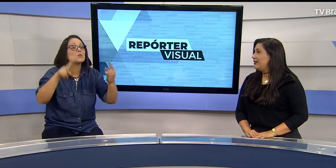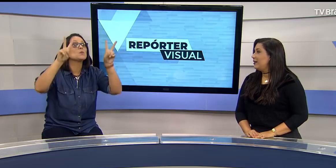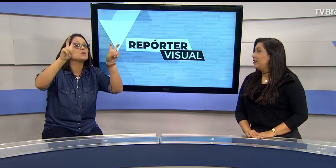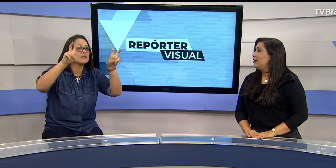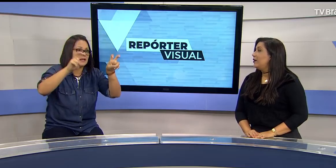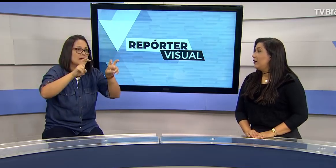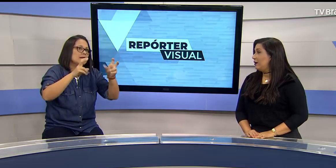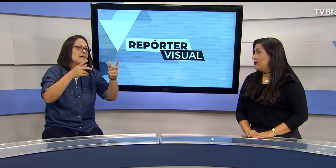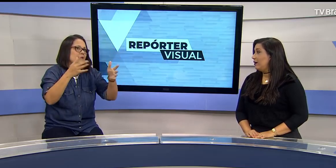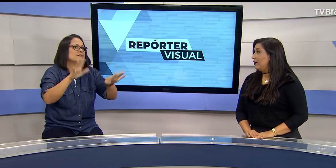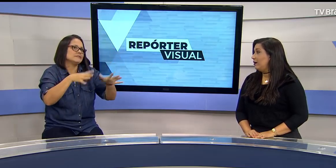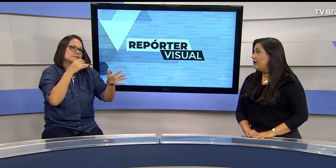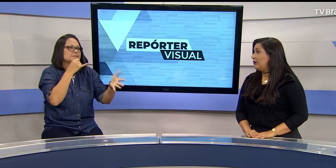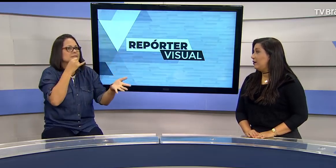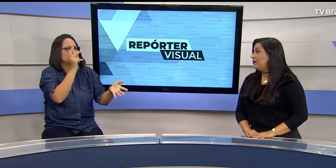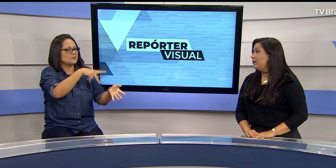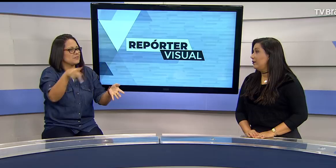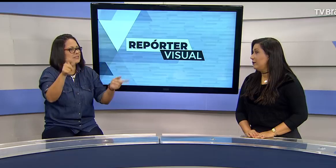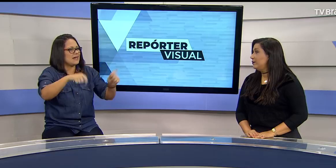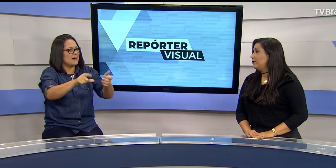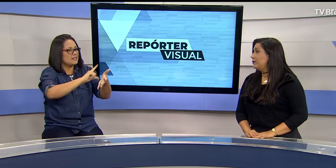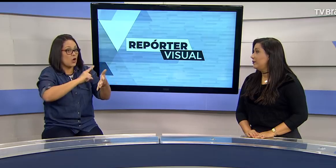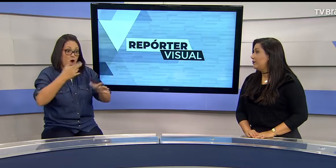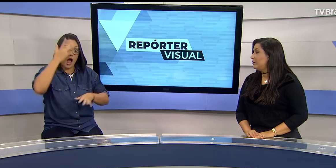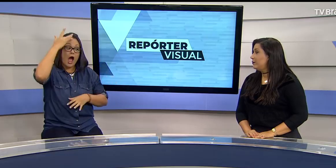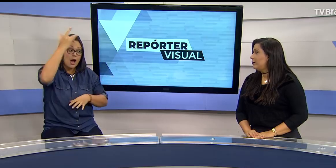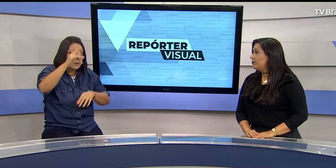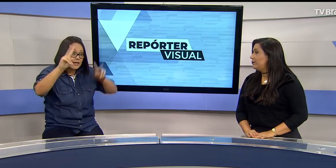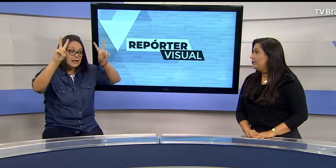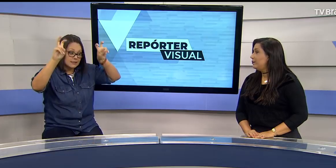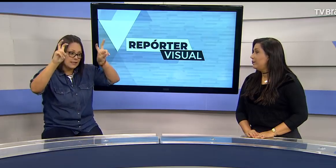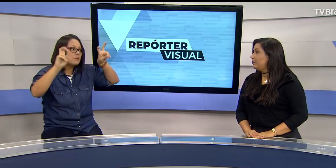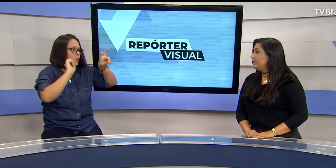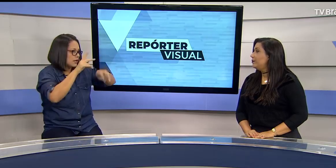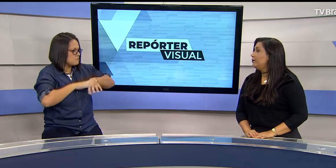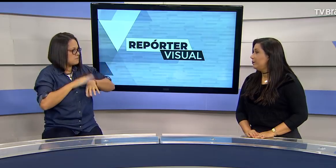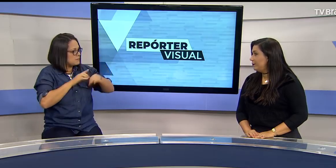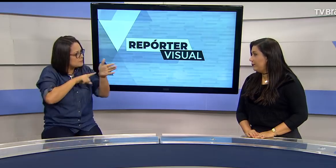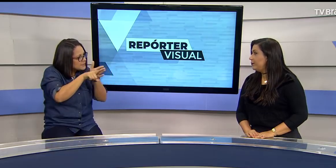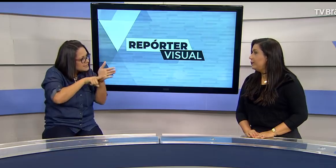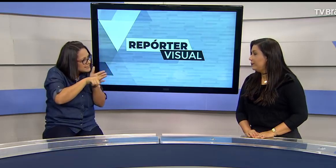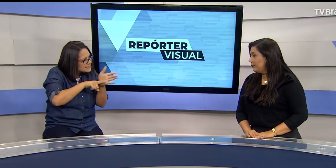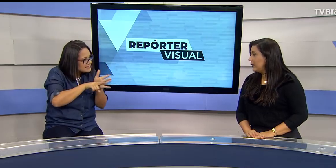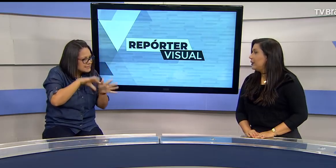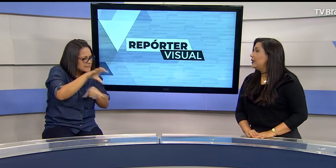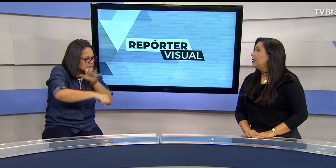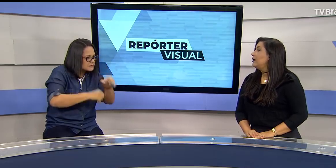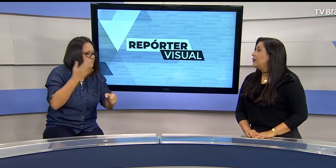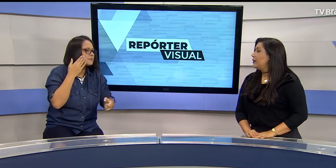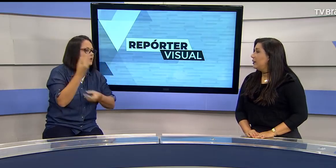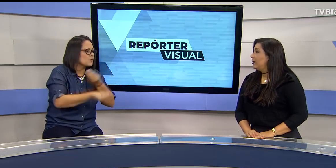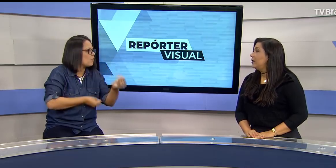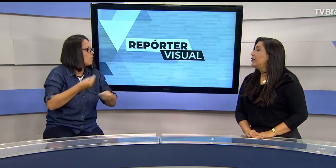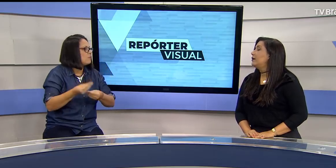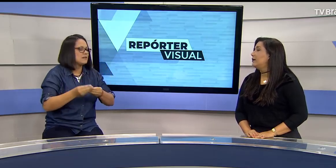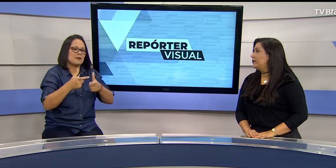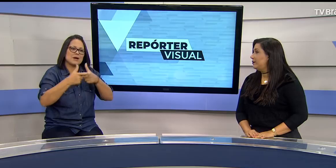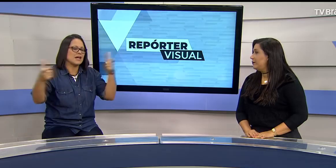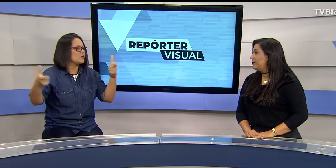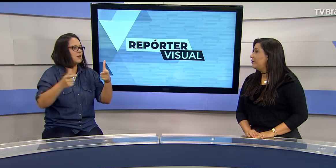intérprete que atua em sala de aula precisa ter contato prévio com o professor para saber o assunto da aula, nem que seja para que tenha